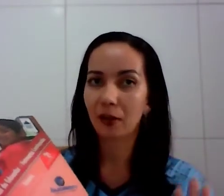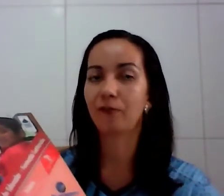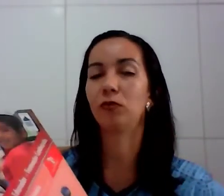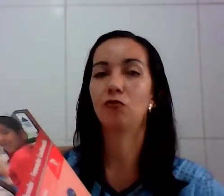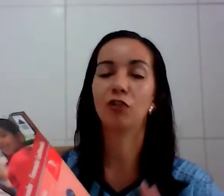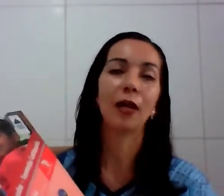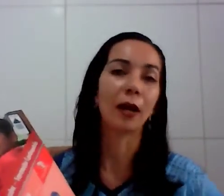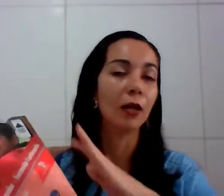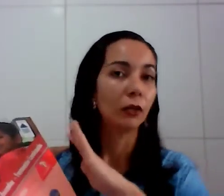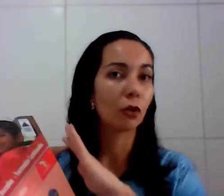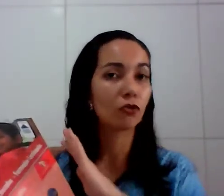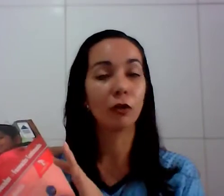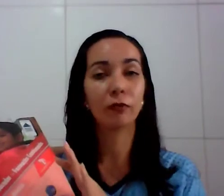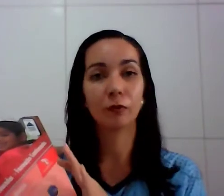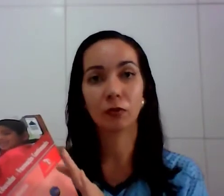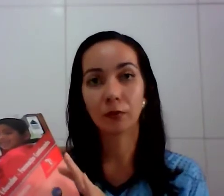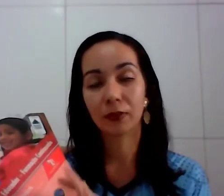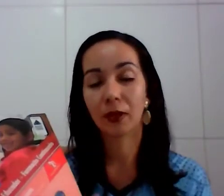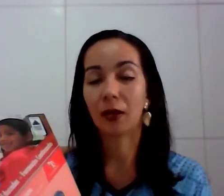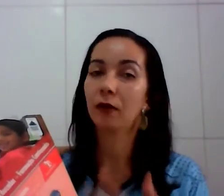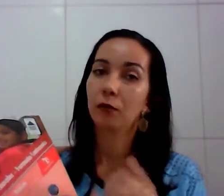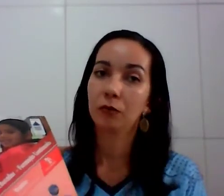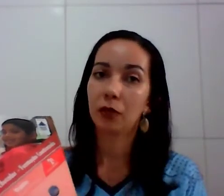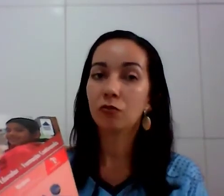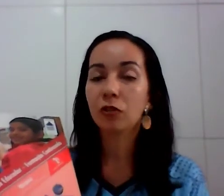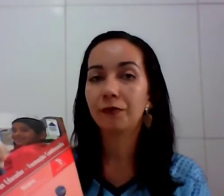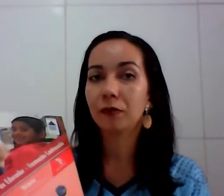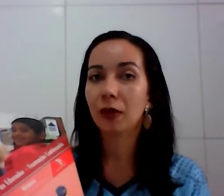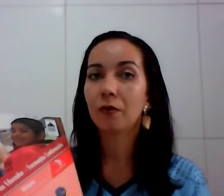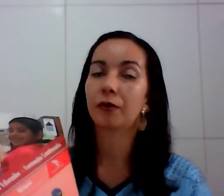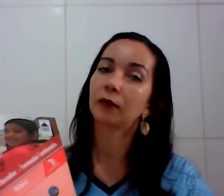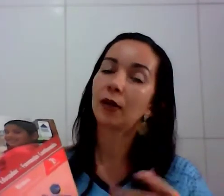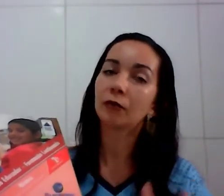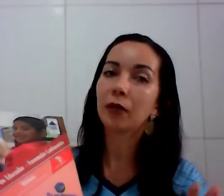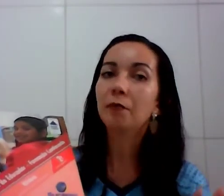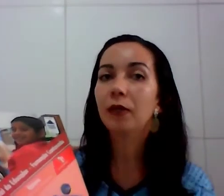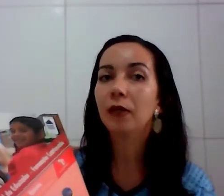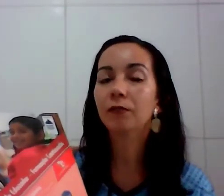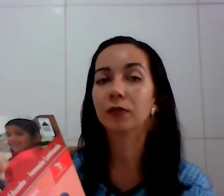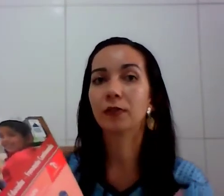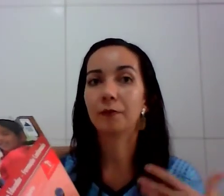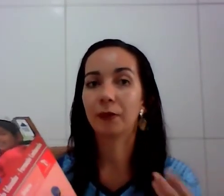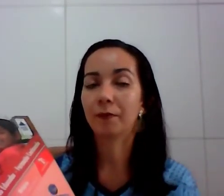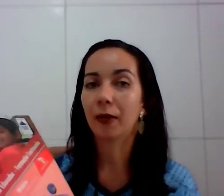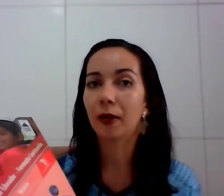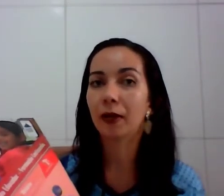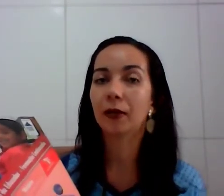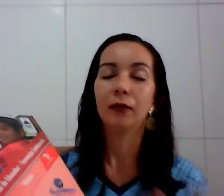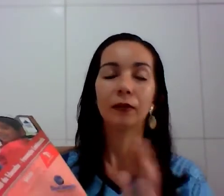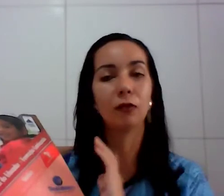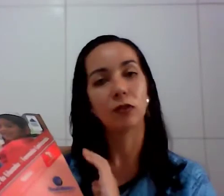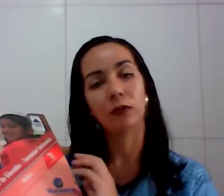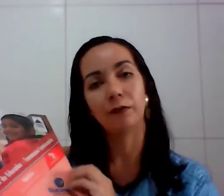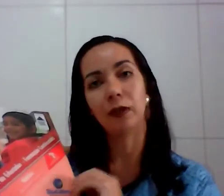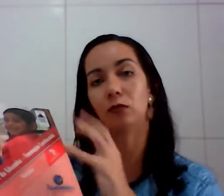breve o seu chegará. Nós não vamos começar usar os livros agora. Terá um tempinho, você se prepara, tem o seu livrinho quando